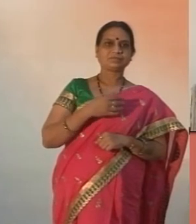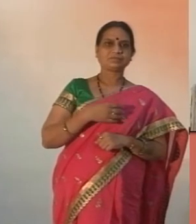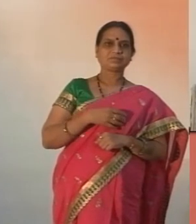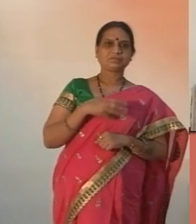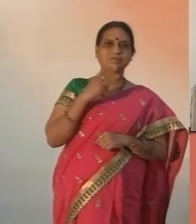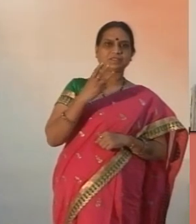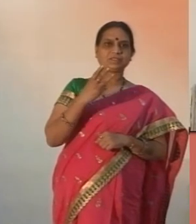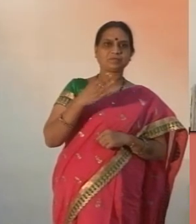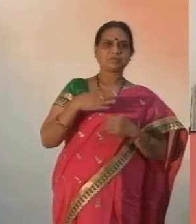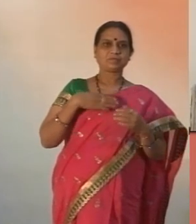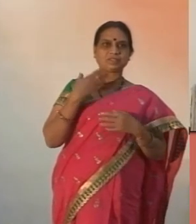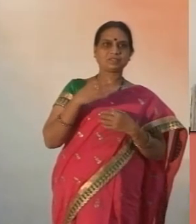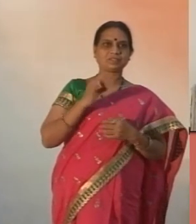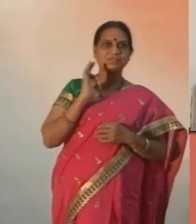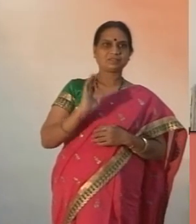3 बातों की ज़रूरत है।